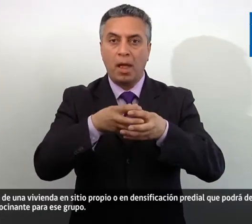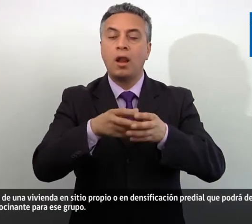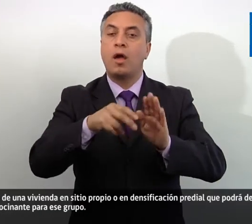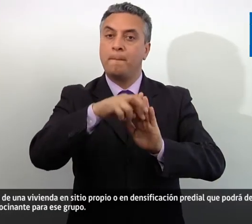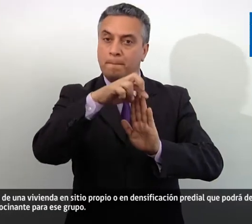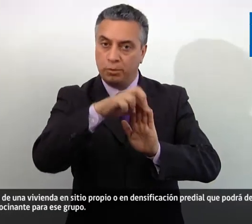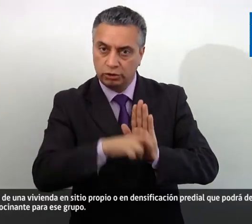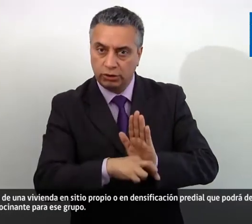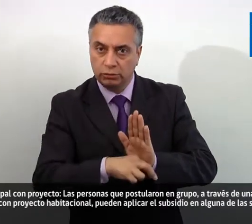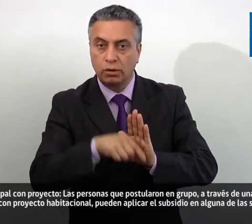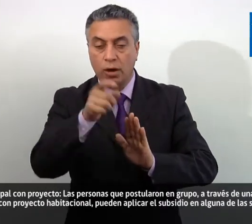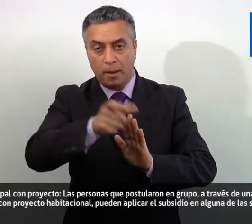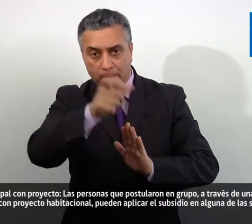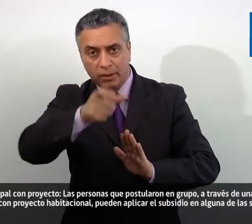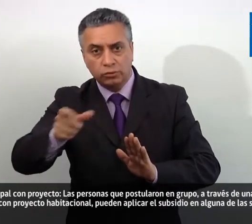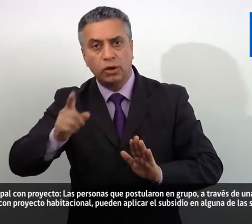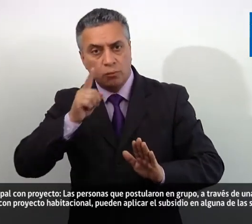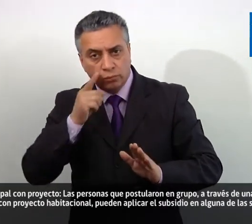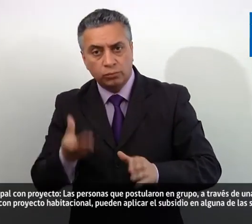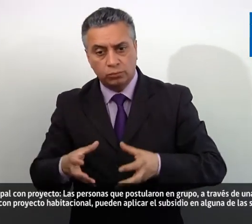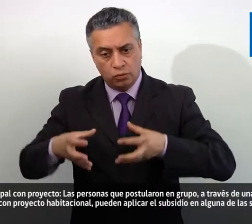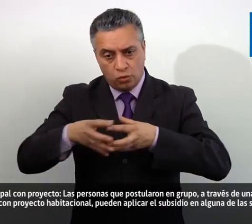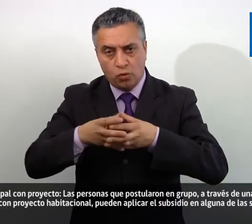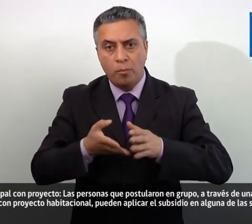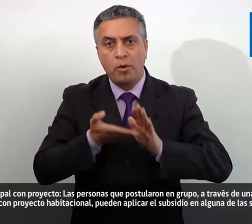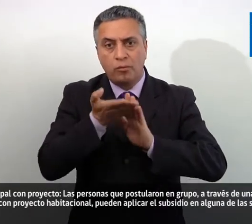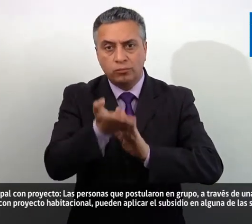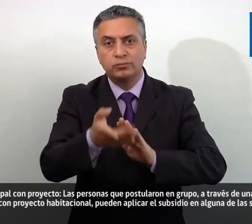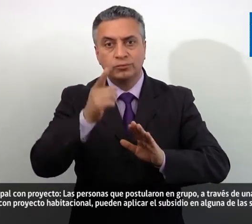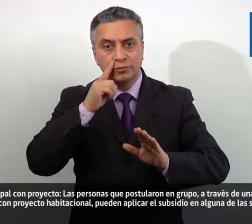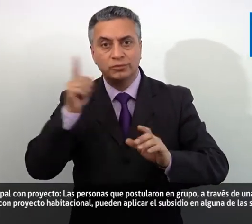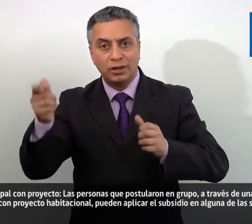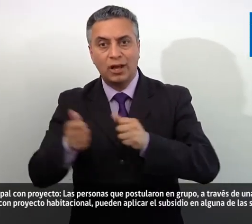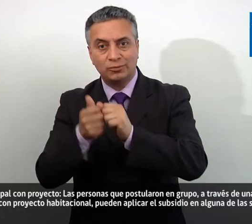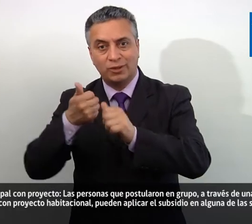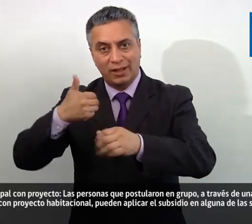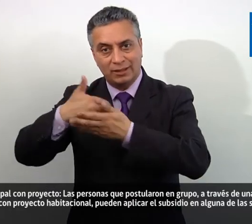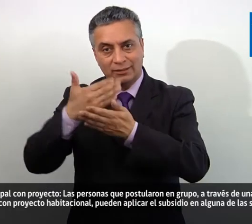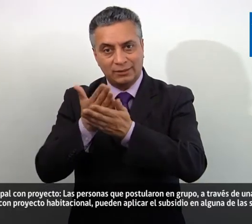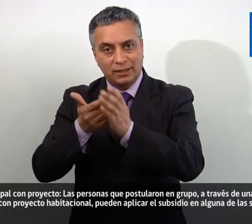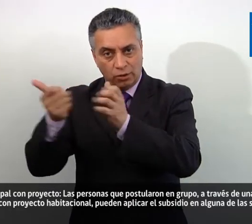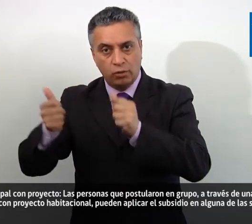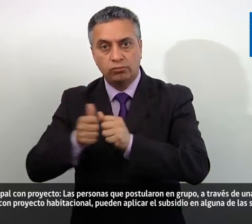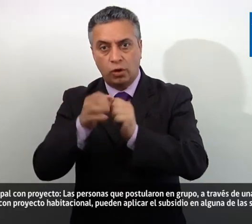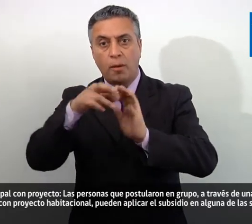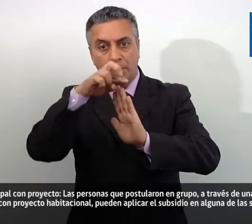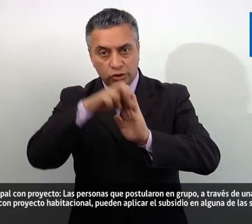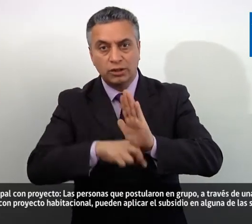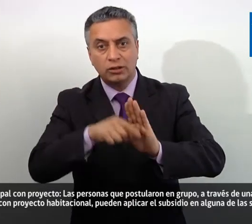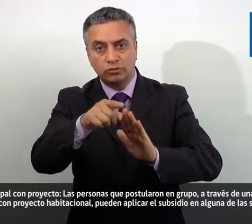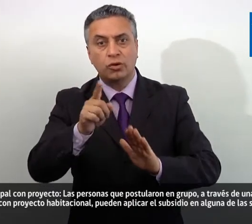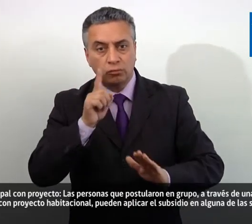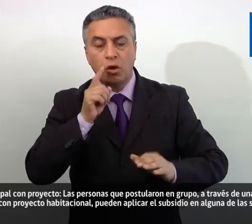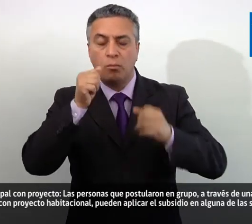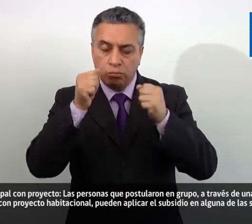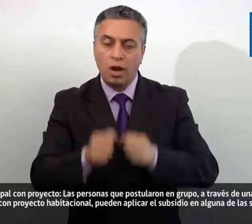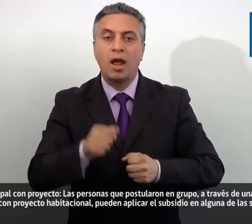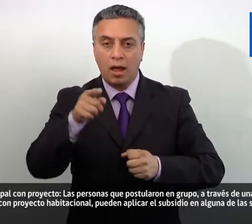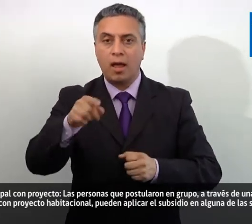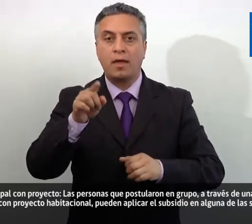grupo. Postulación grupal con proyecto. Las personas que postularon en grupo a través de una entidad patrocinante